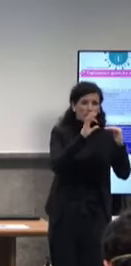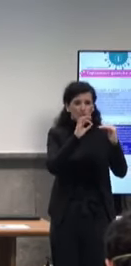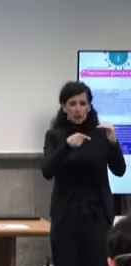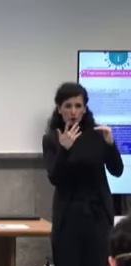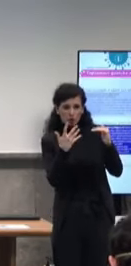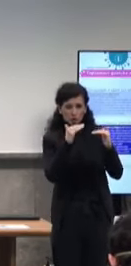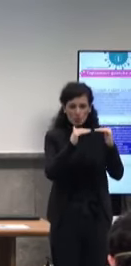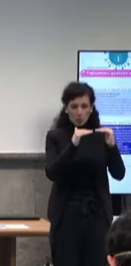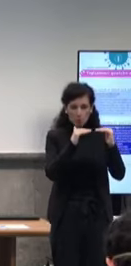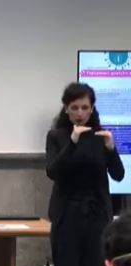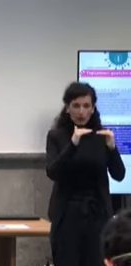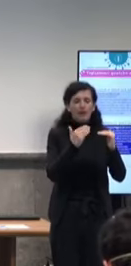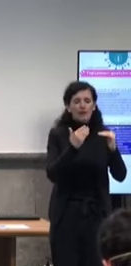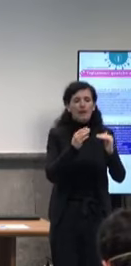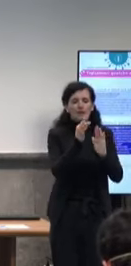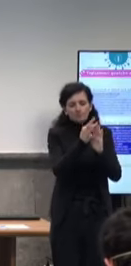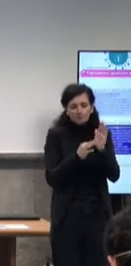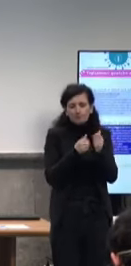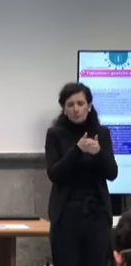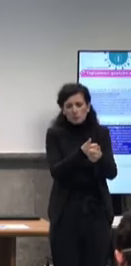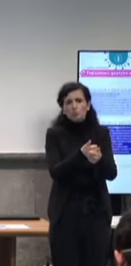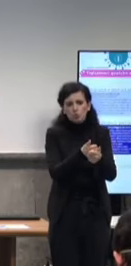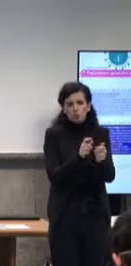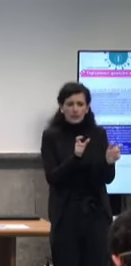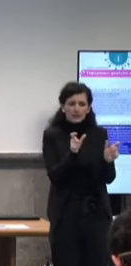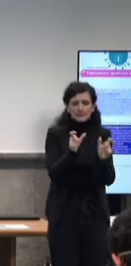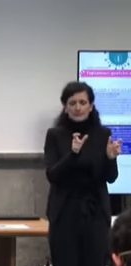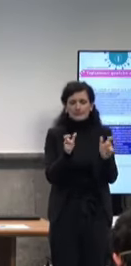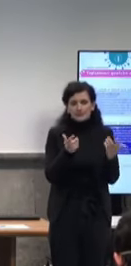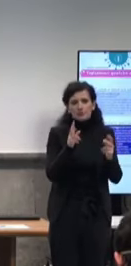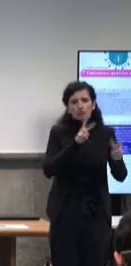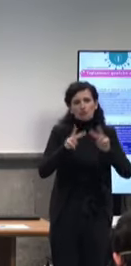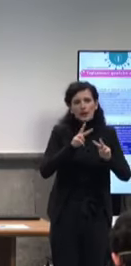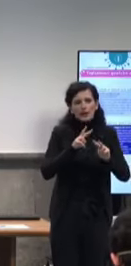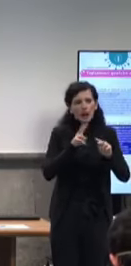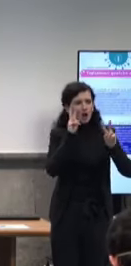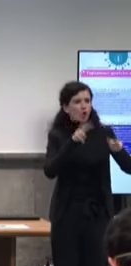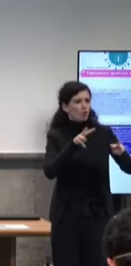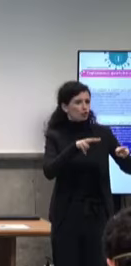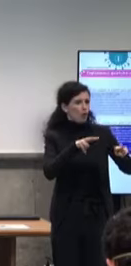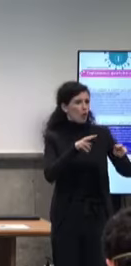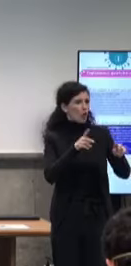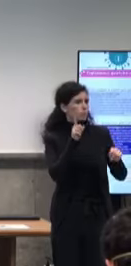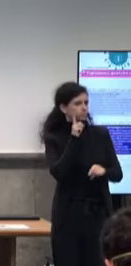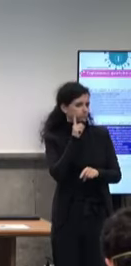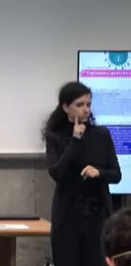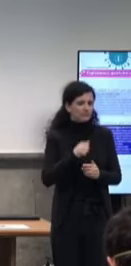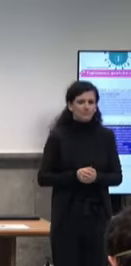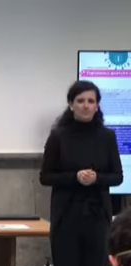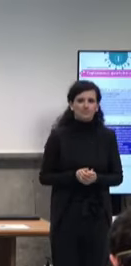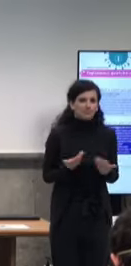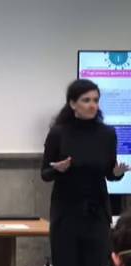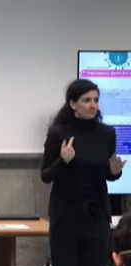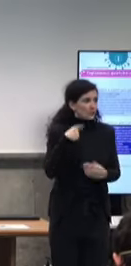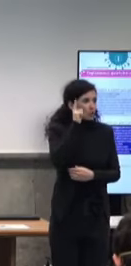con delle misure efficaci per per poter mantenere questo controllo non so se